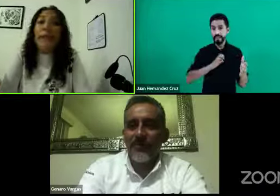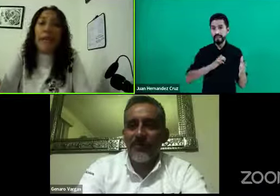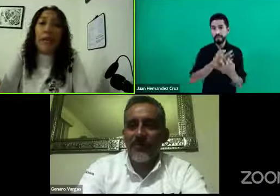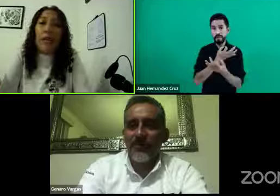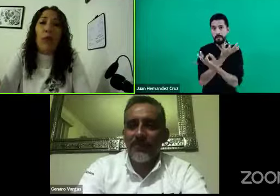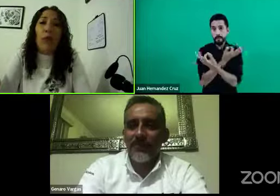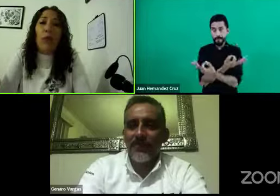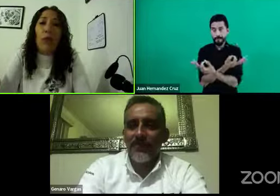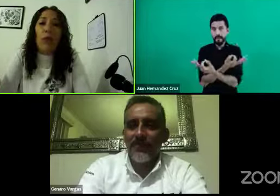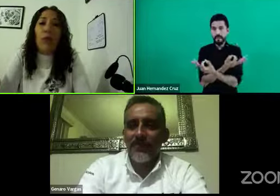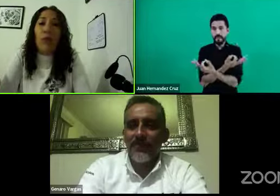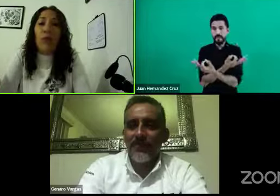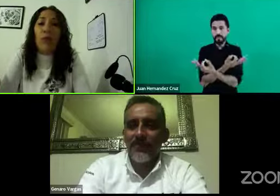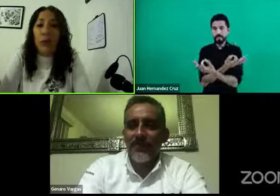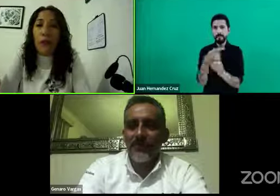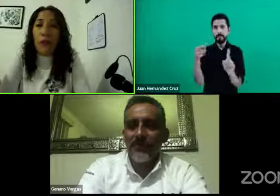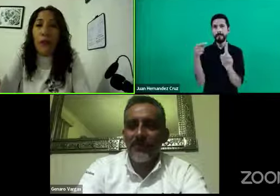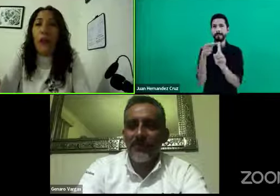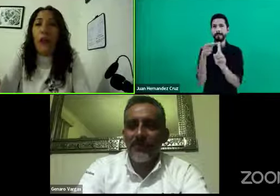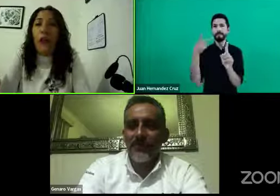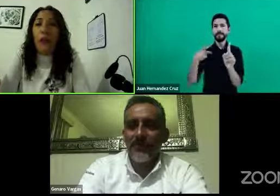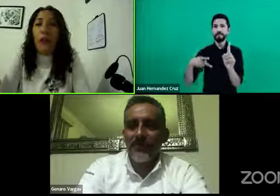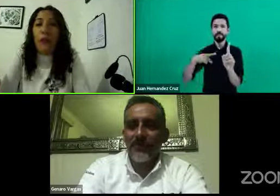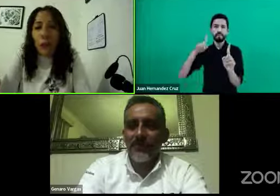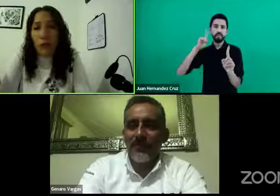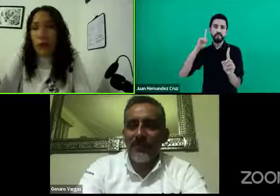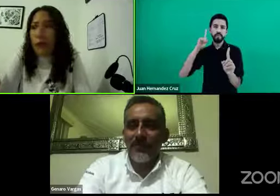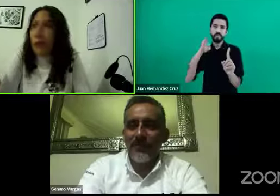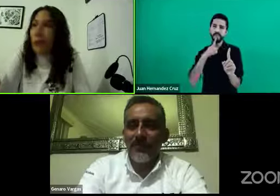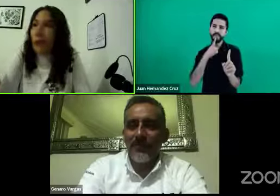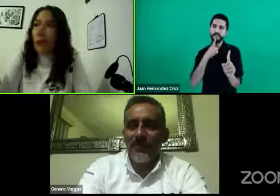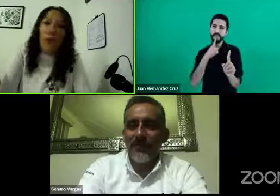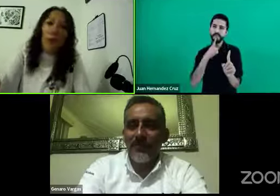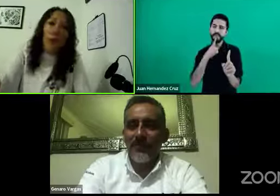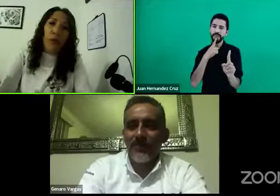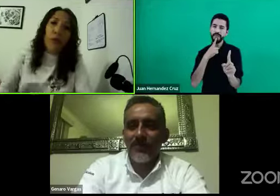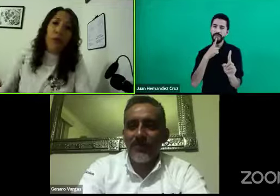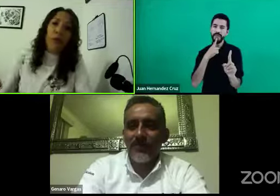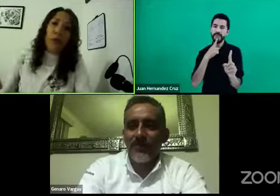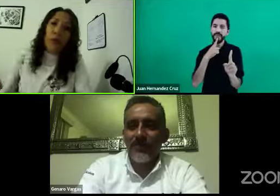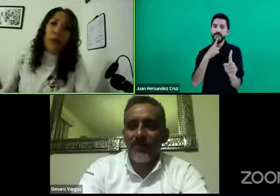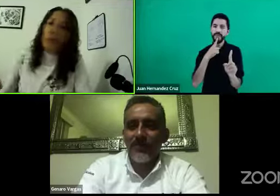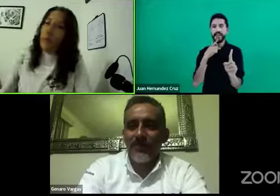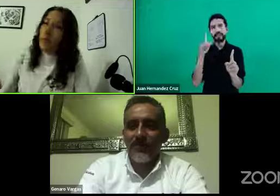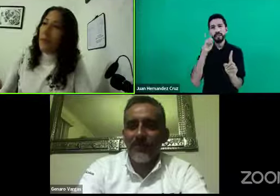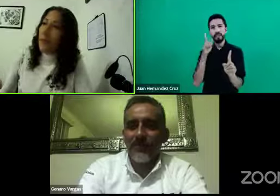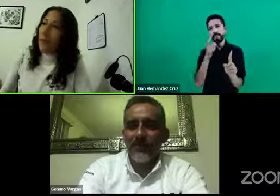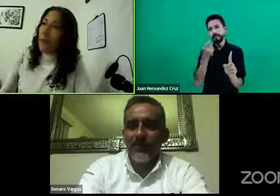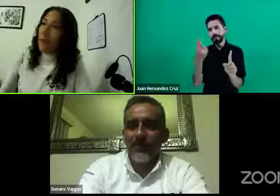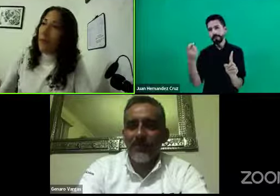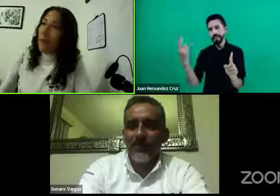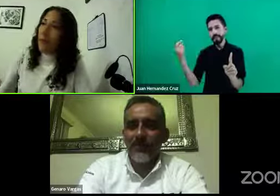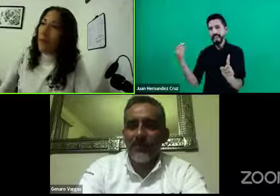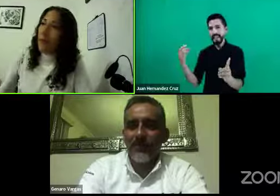esté dirigido a las personas sordas. ¿Tú conoces alguno, Juan?